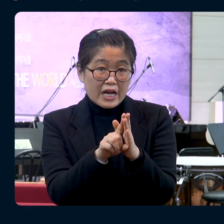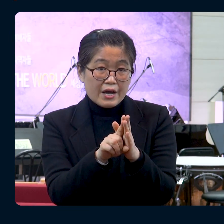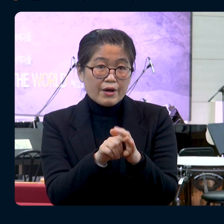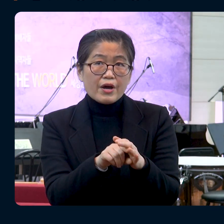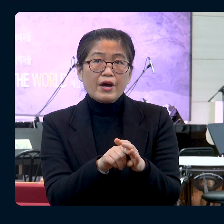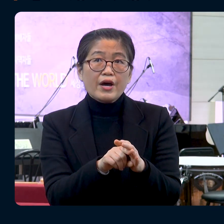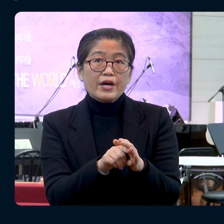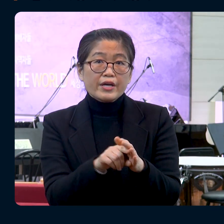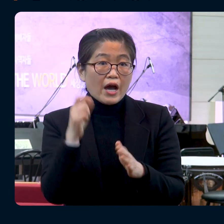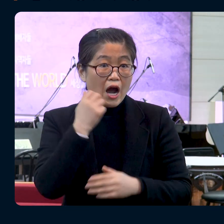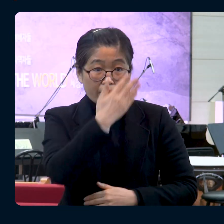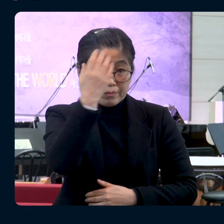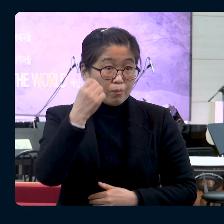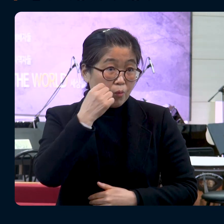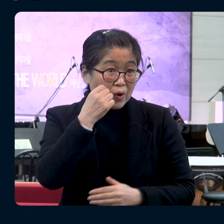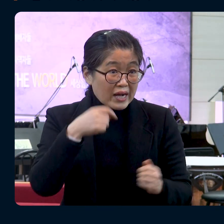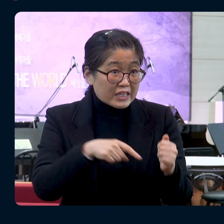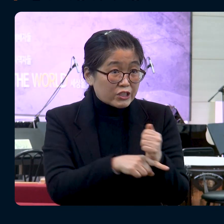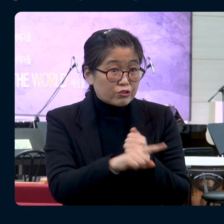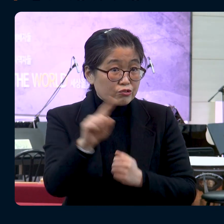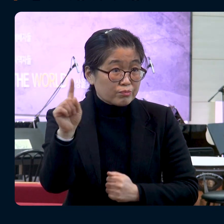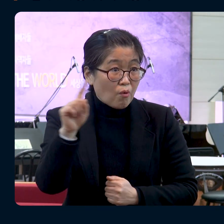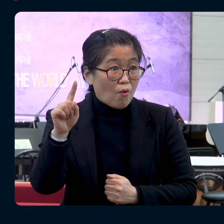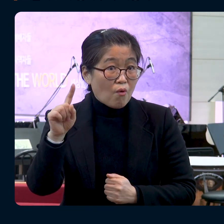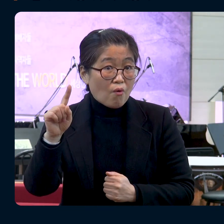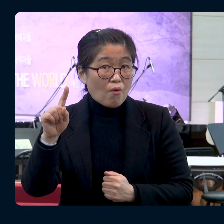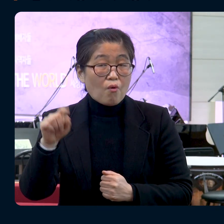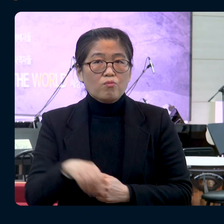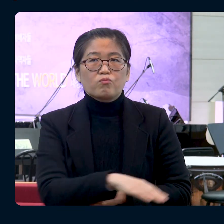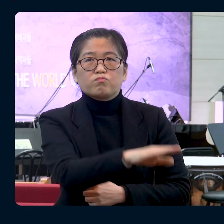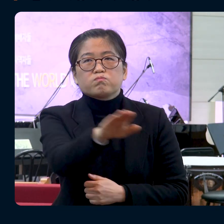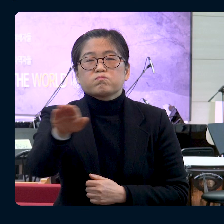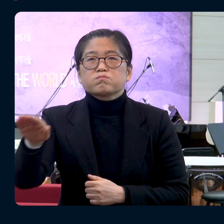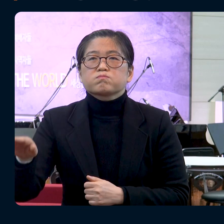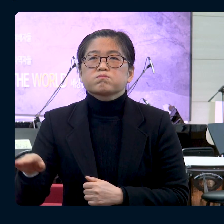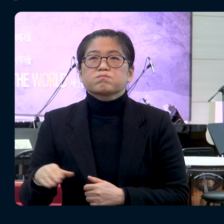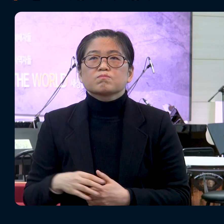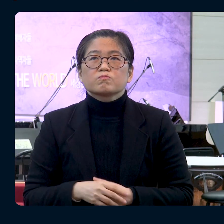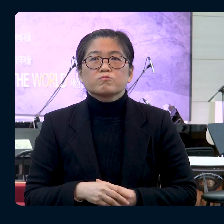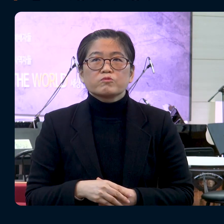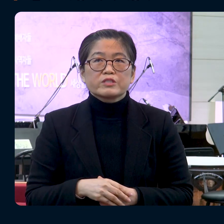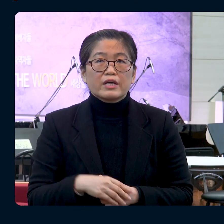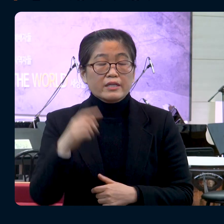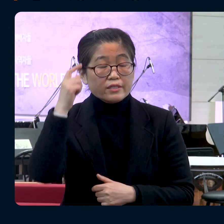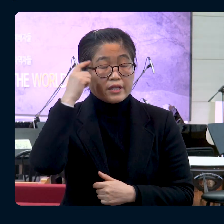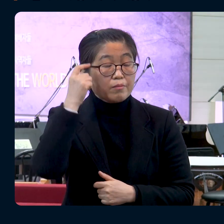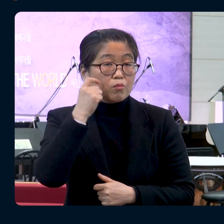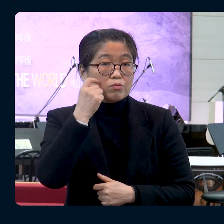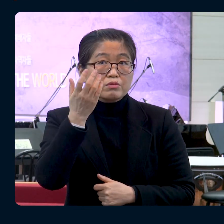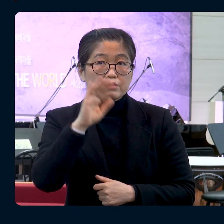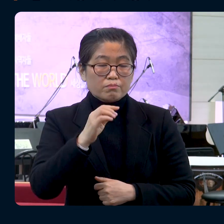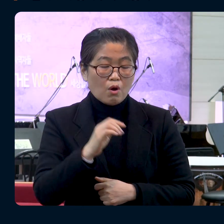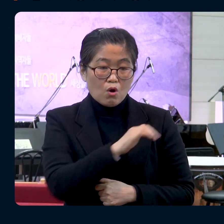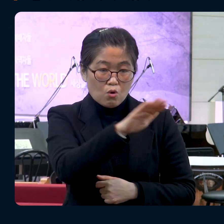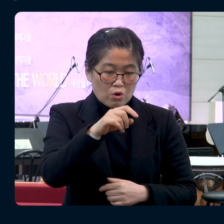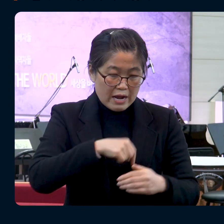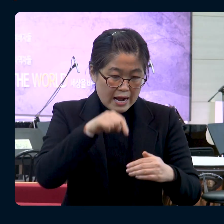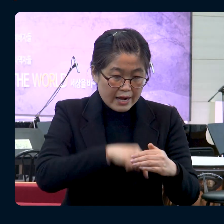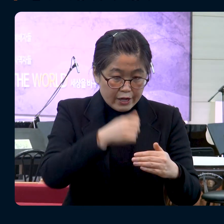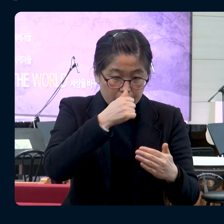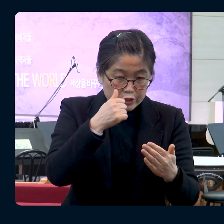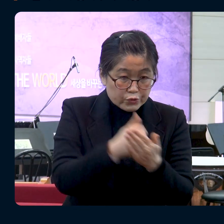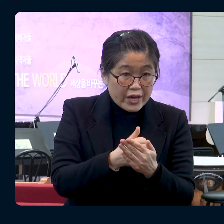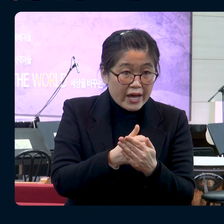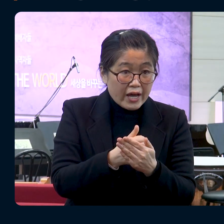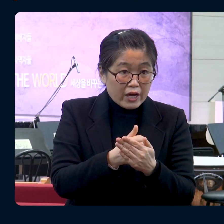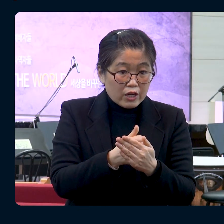수가 없는 거예요. 이유가 뭐냐? 여러분, 우리가 잘 그렇게 생각하지 않지만 우리 안에 있는 죄성